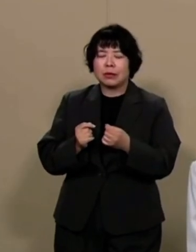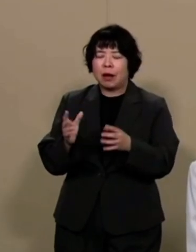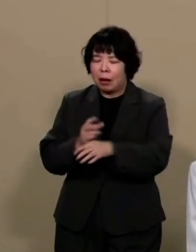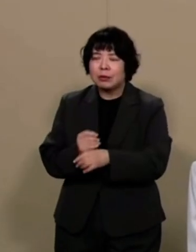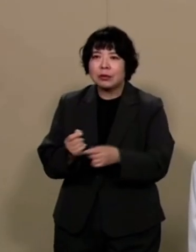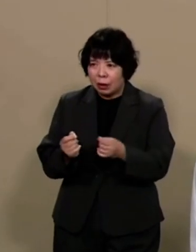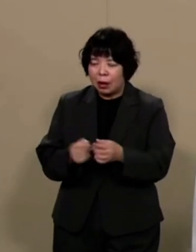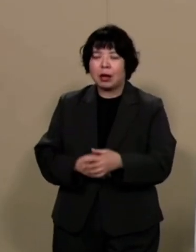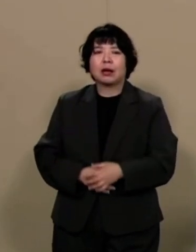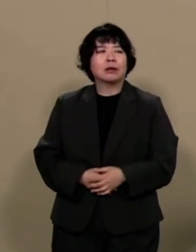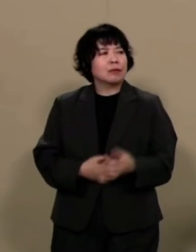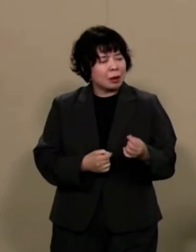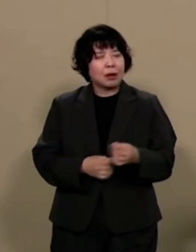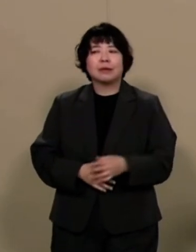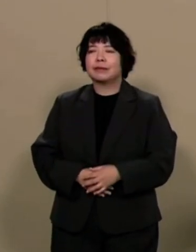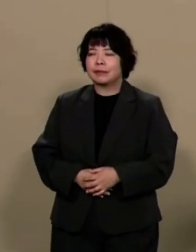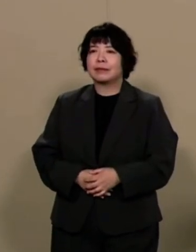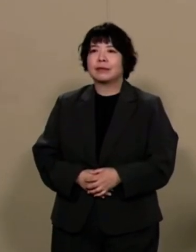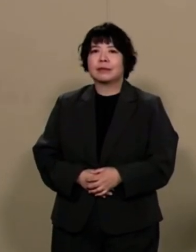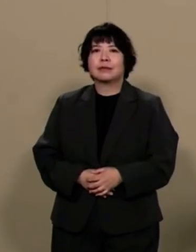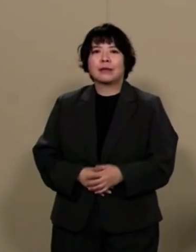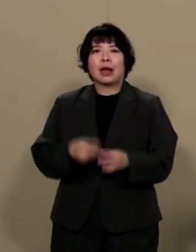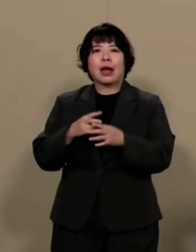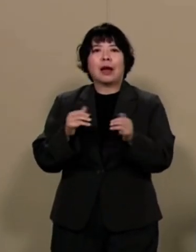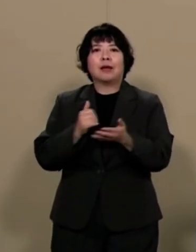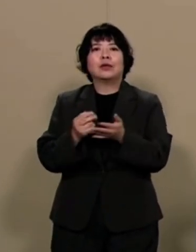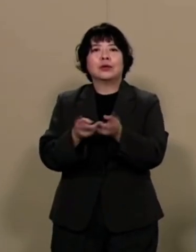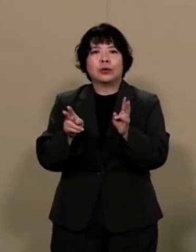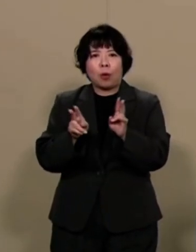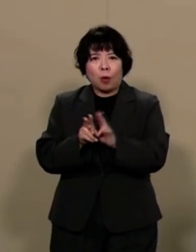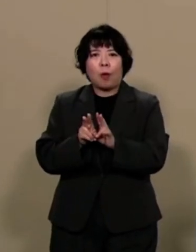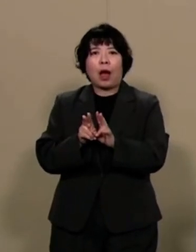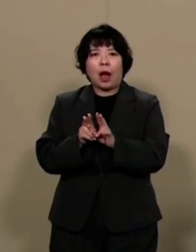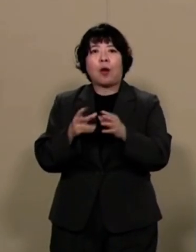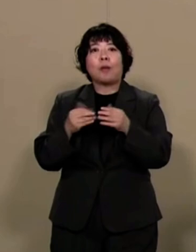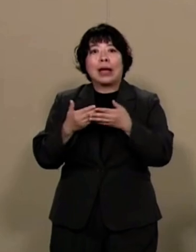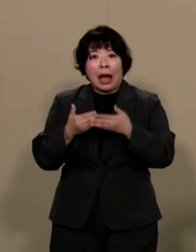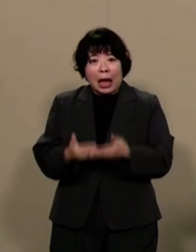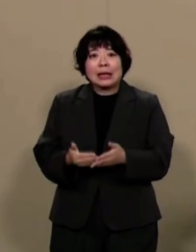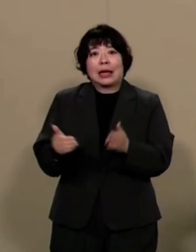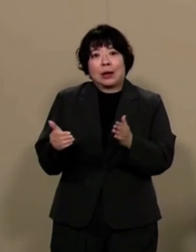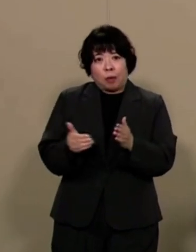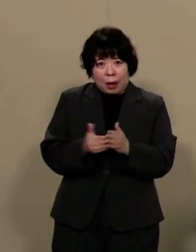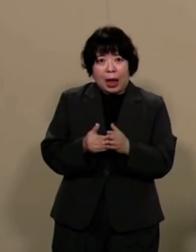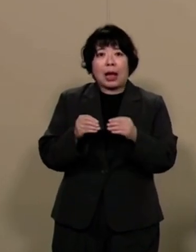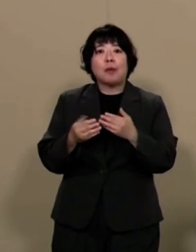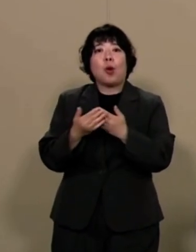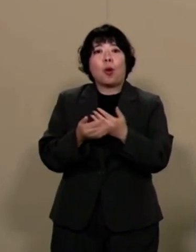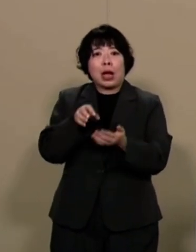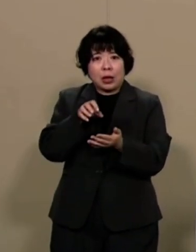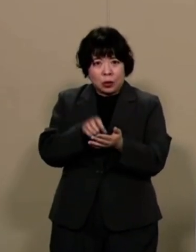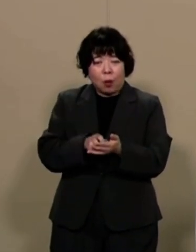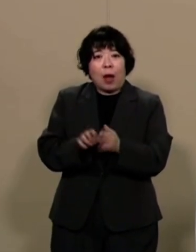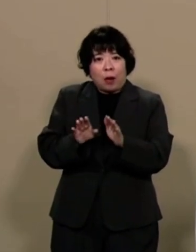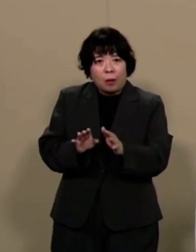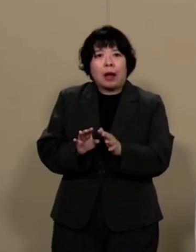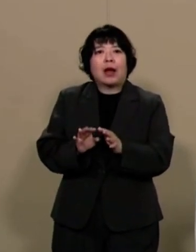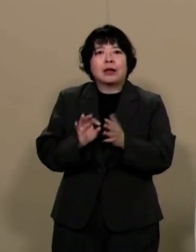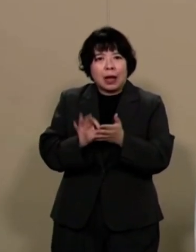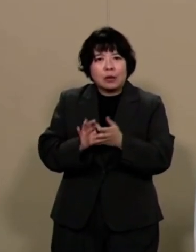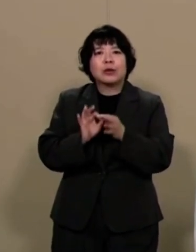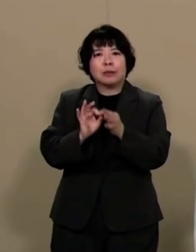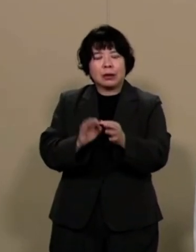ましたねええ立憲民主党は国民が安心できるまでは神の保険証を引き続き使えるようにして